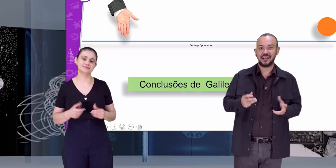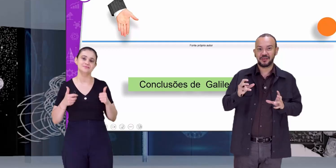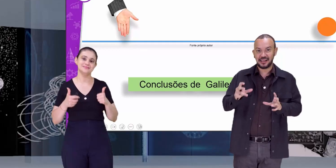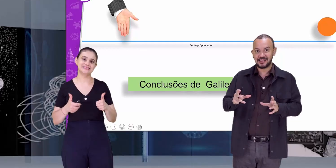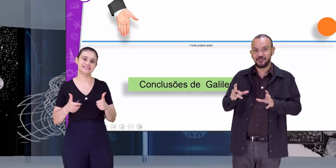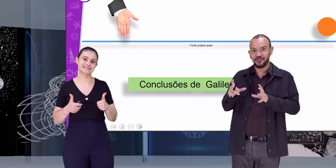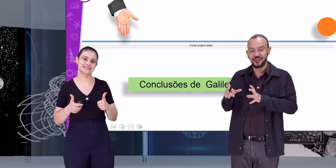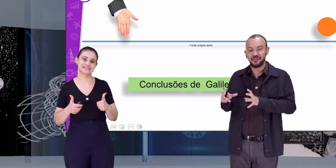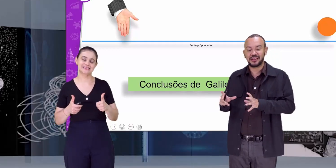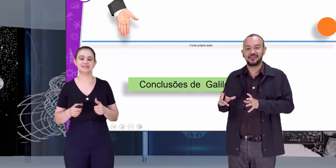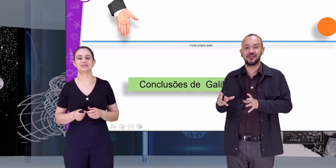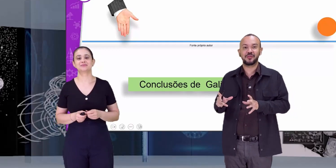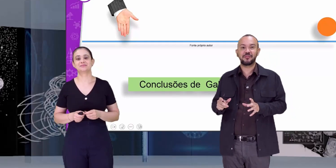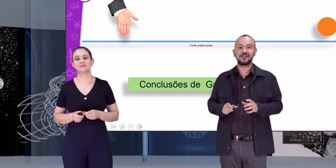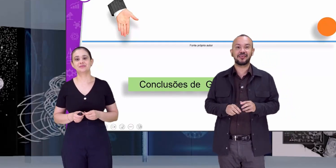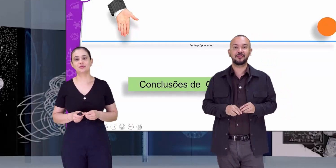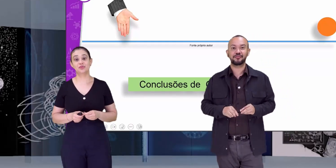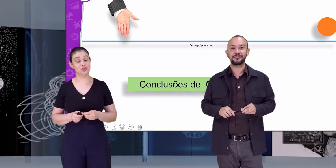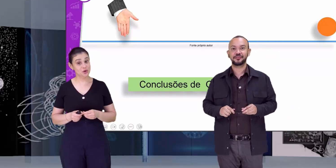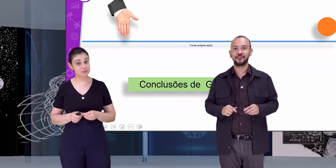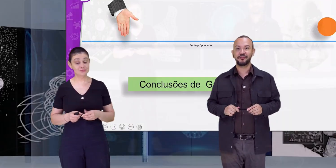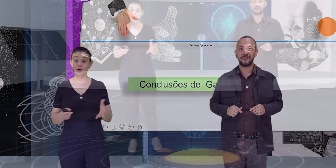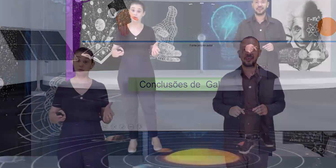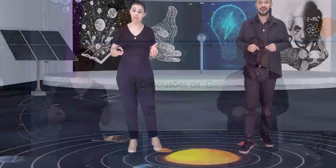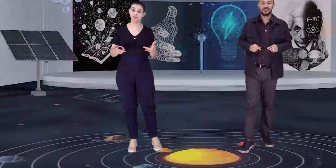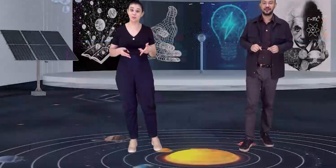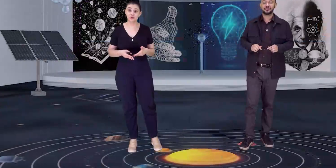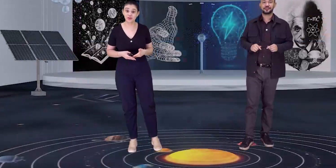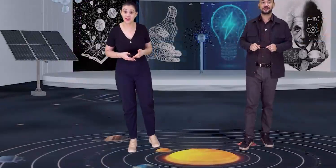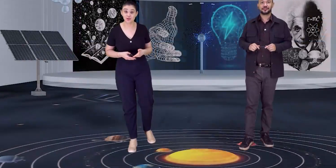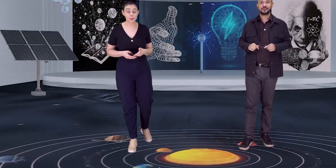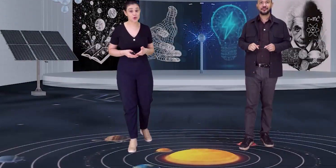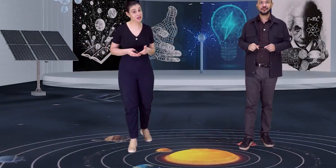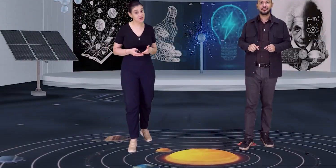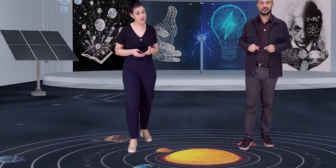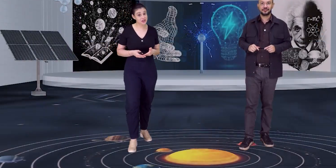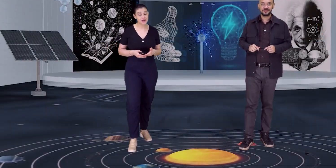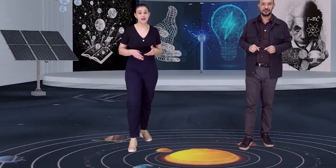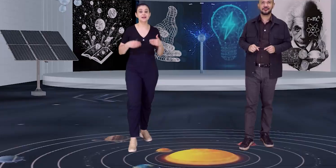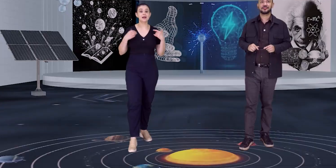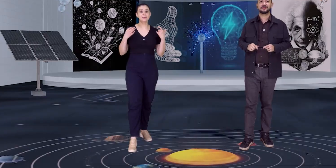dependem. Haverá esse aprofundamento, tudo bem, pessoal? Fechou? Bom, vamos ficando